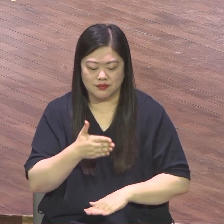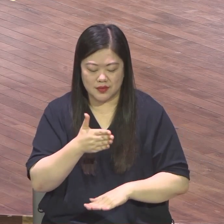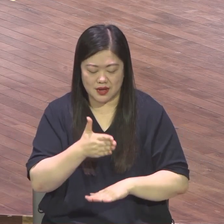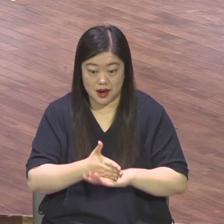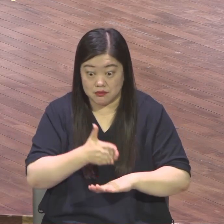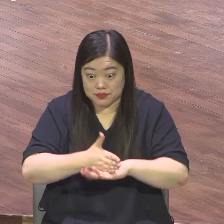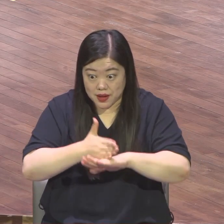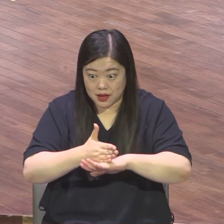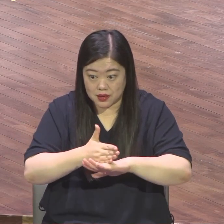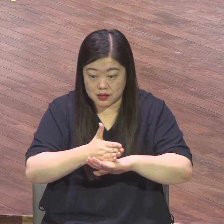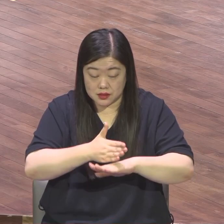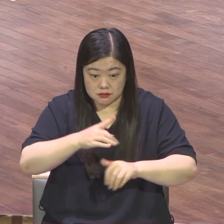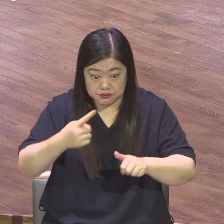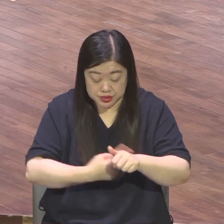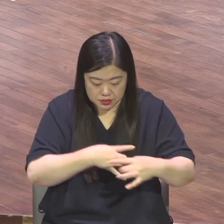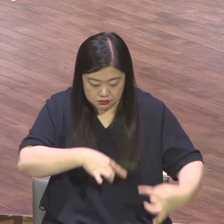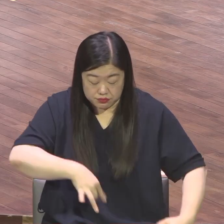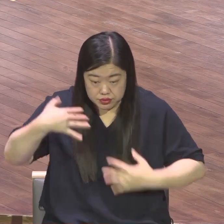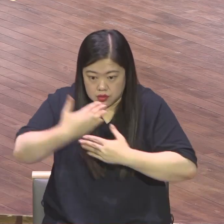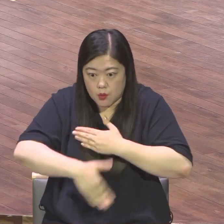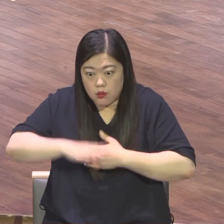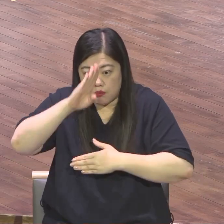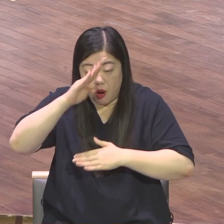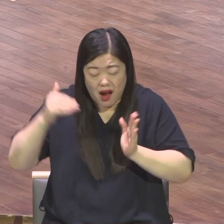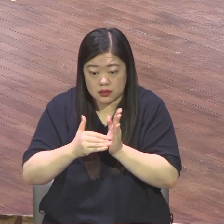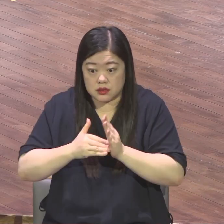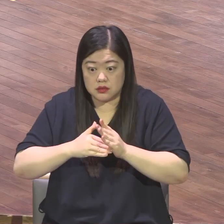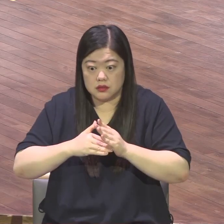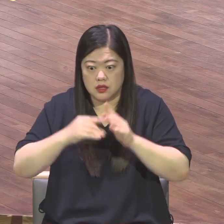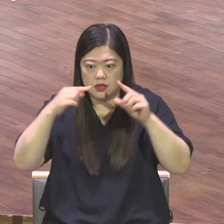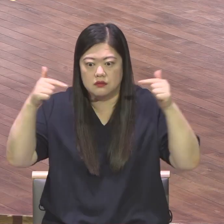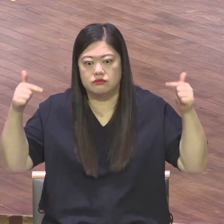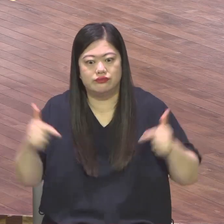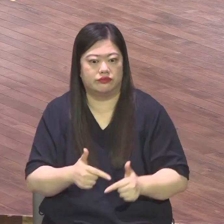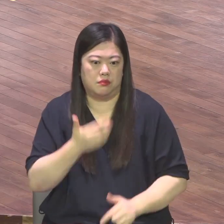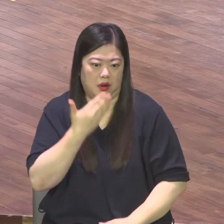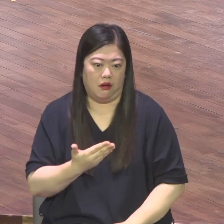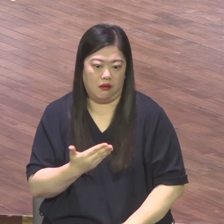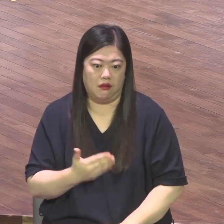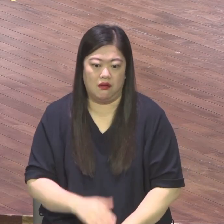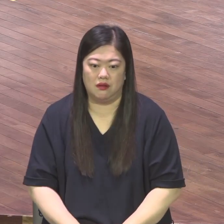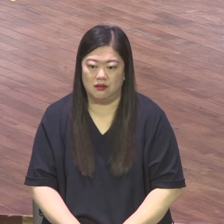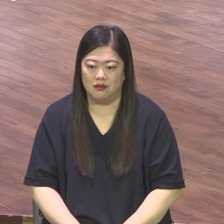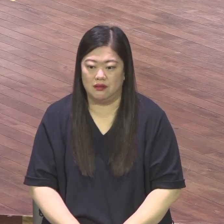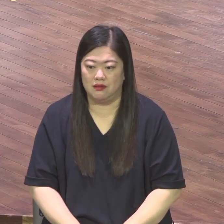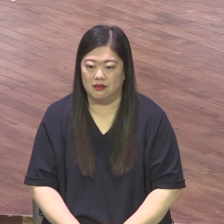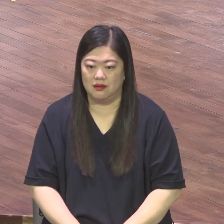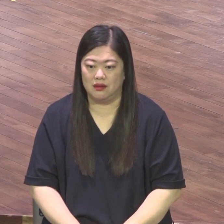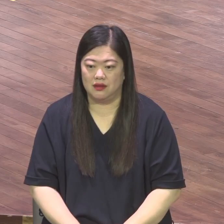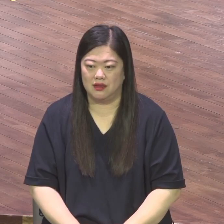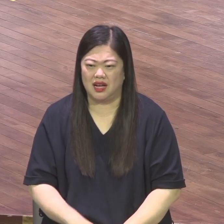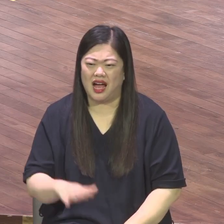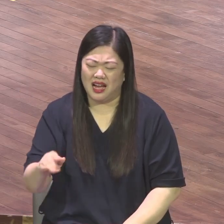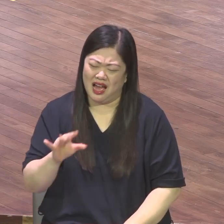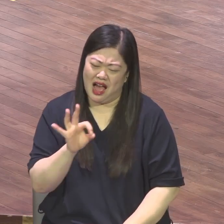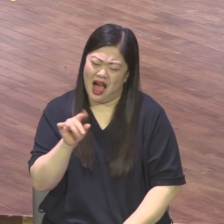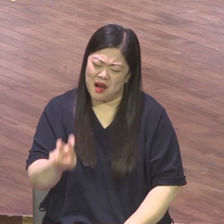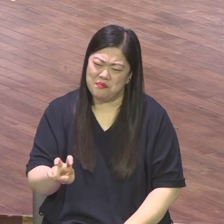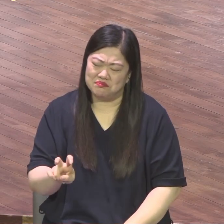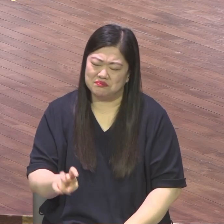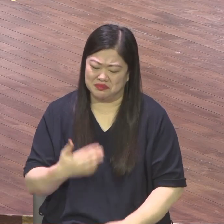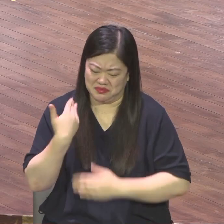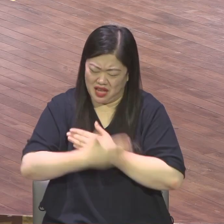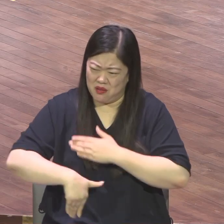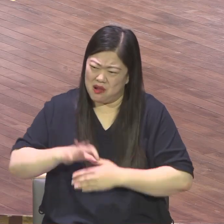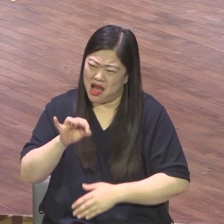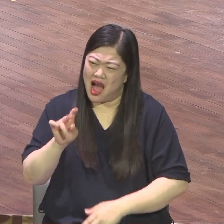암도 치유되는. 치유된다니까 그렇게 테스트를 한 게 있어요. 감사를 계속 어차피 뭐 암 걸리니까 아직도 뭐 이제부터 막